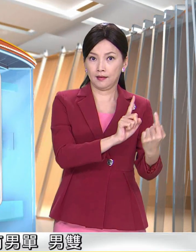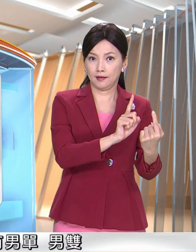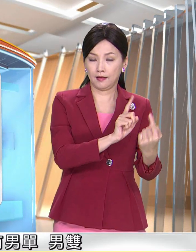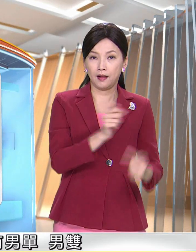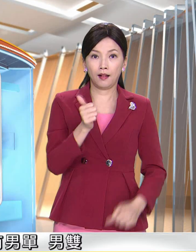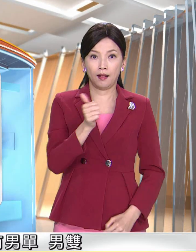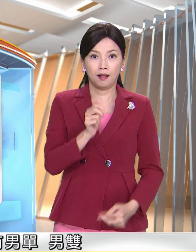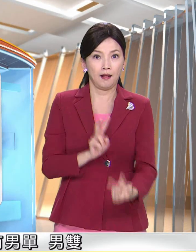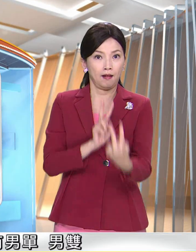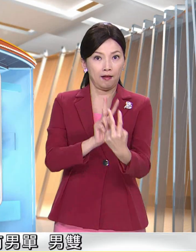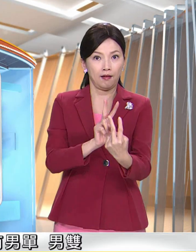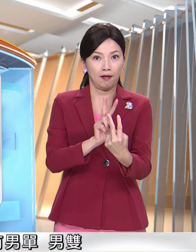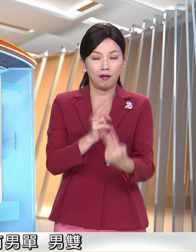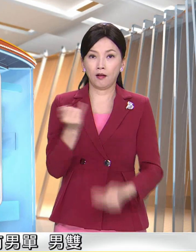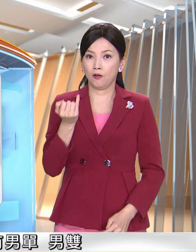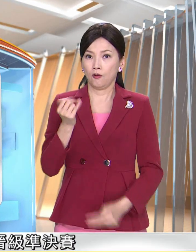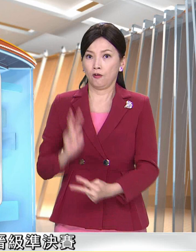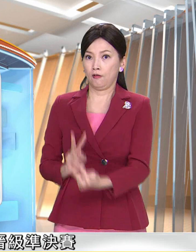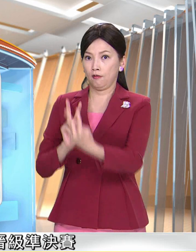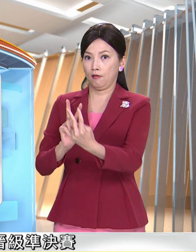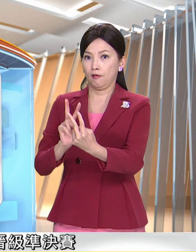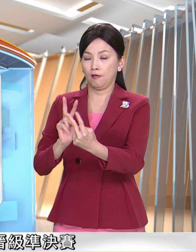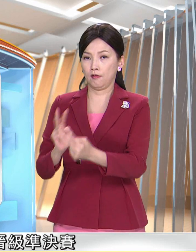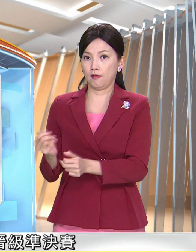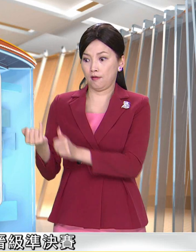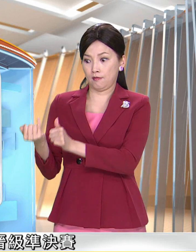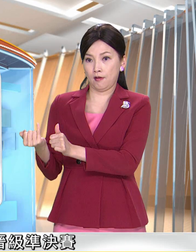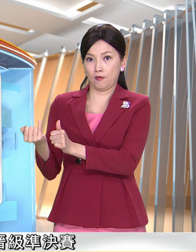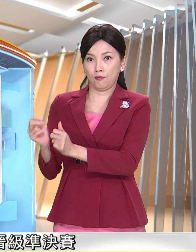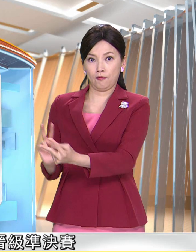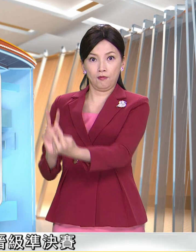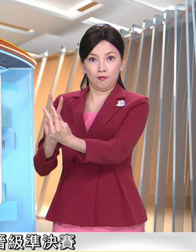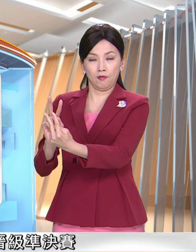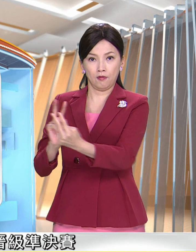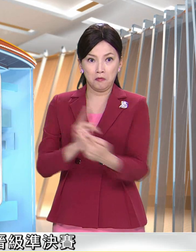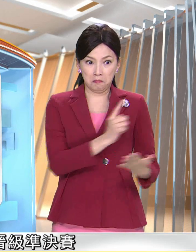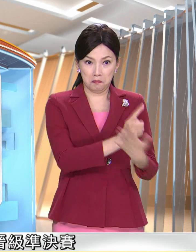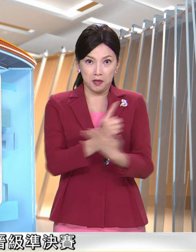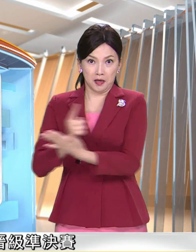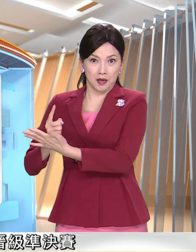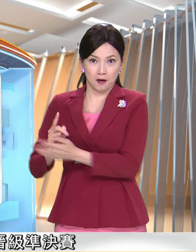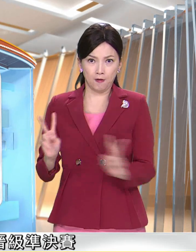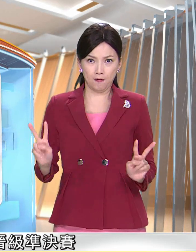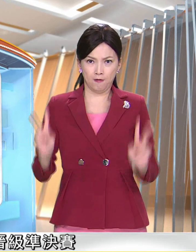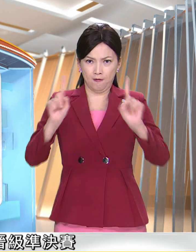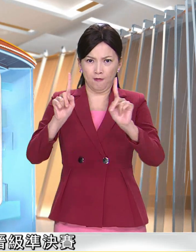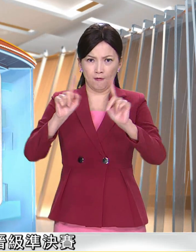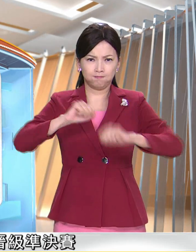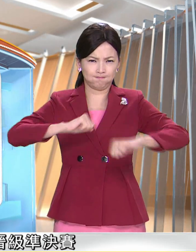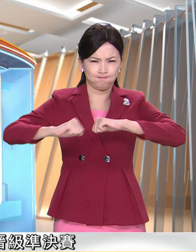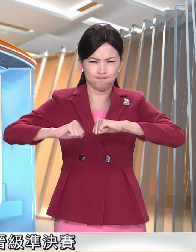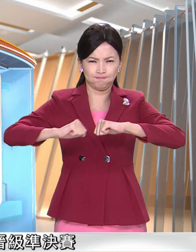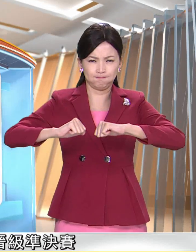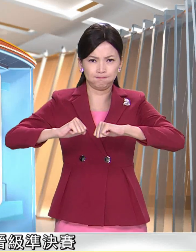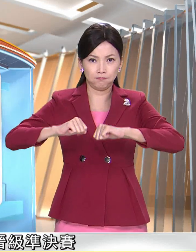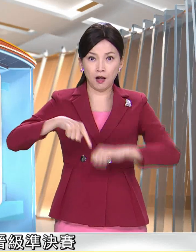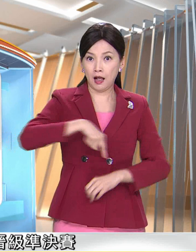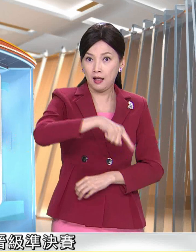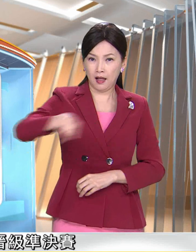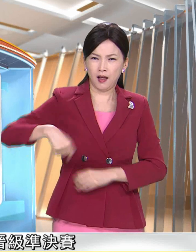男单、男双、女双跟混双四个项目晋级准决赛。虽然